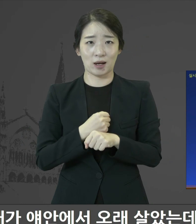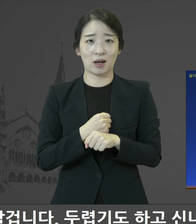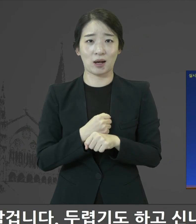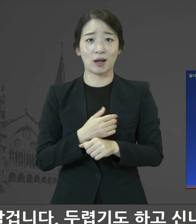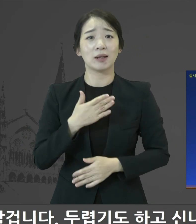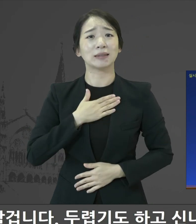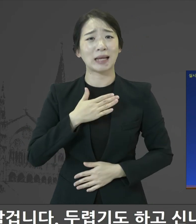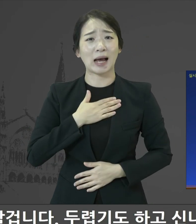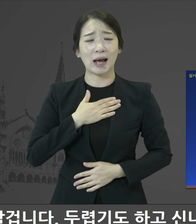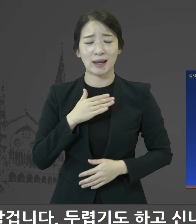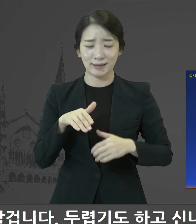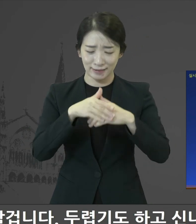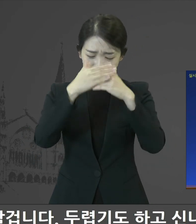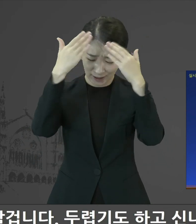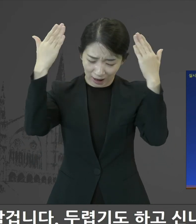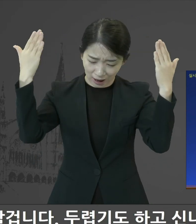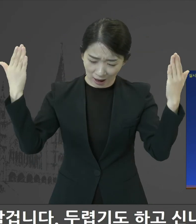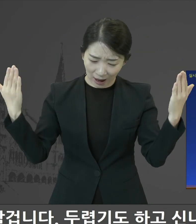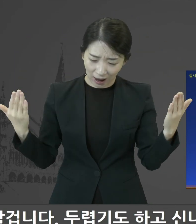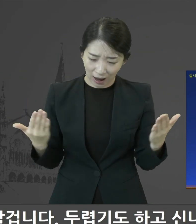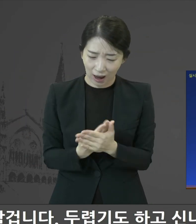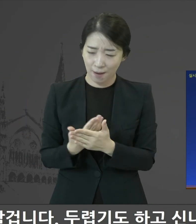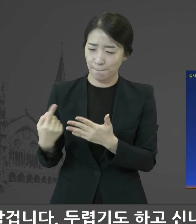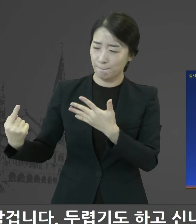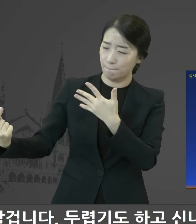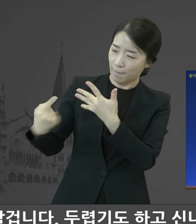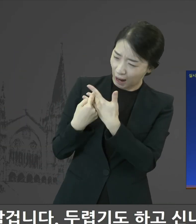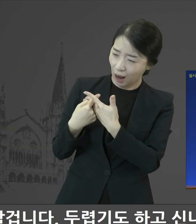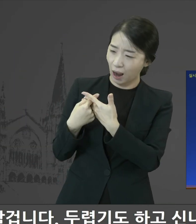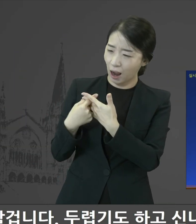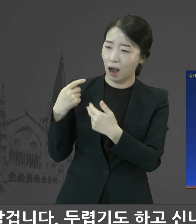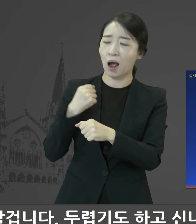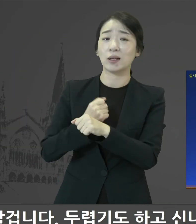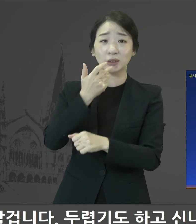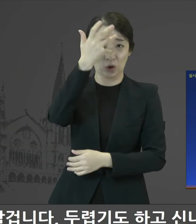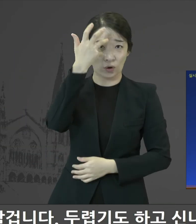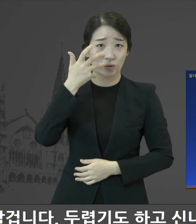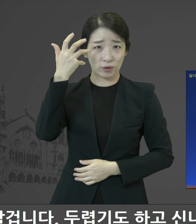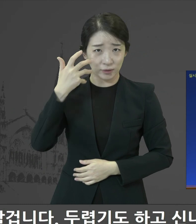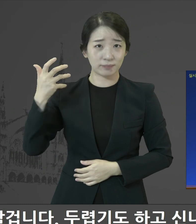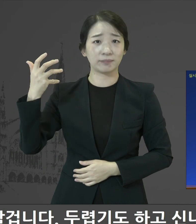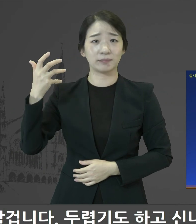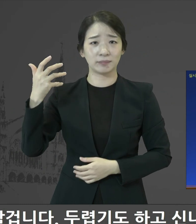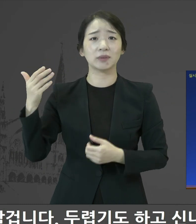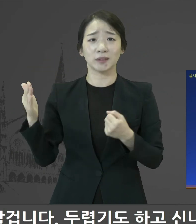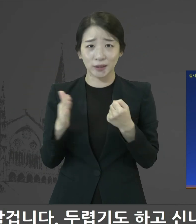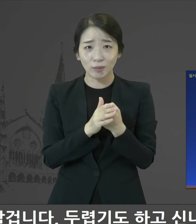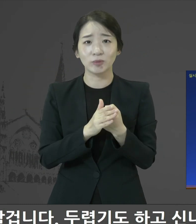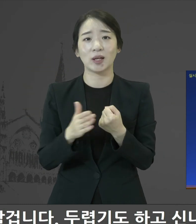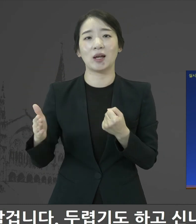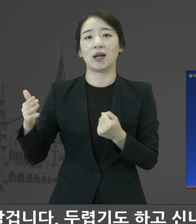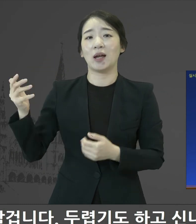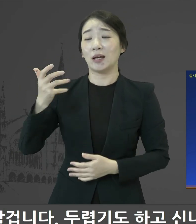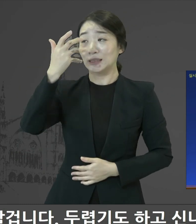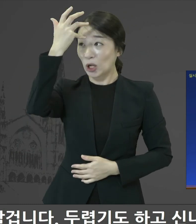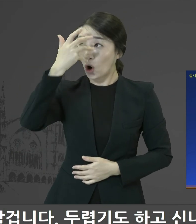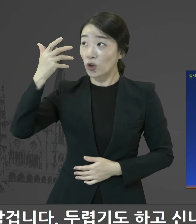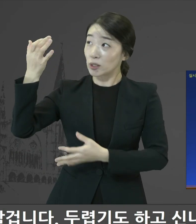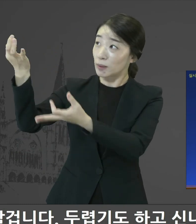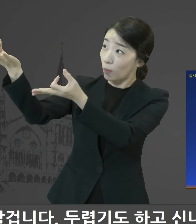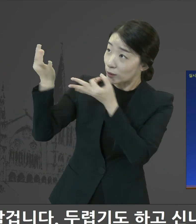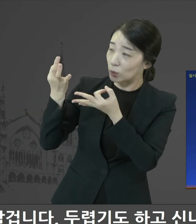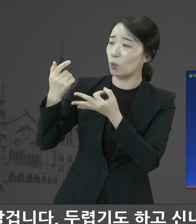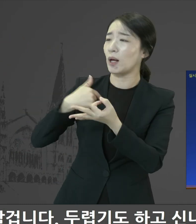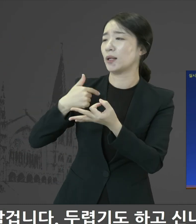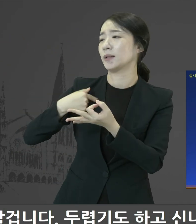다 알고 계신 성령님. 그렇기 때문에 그 성령님을 근심하게